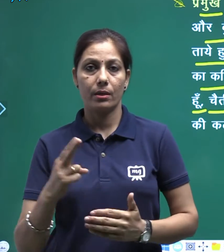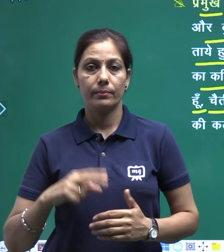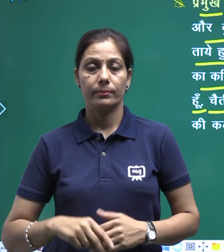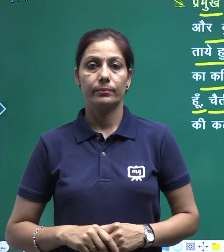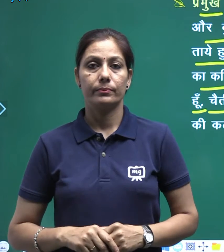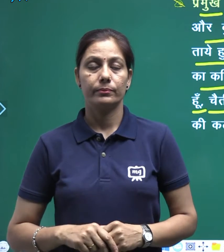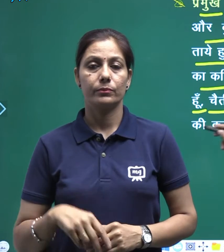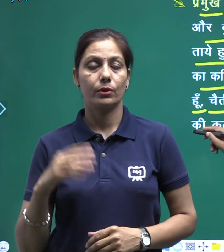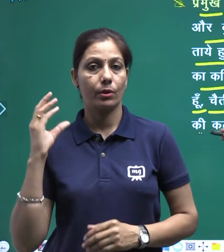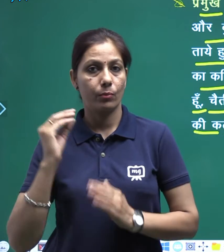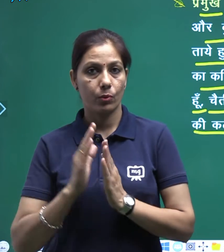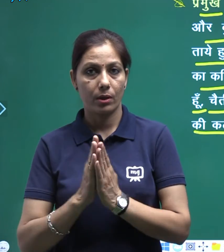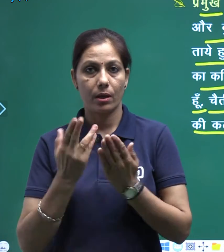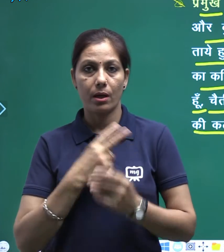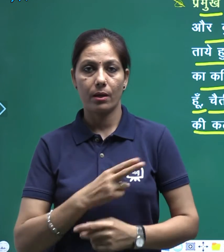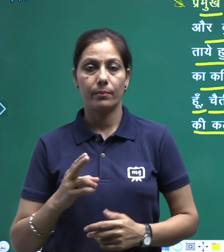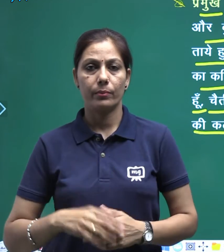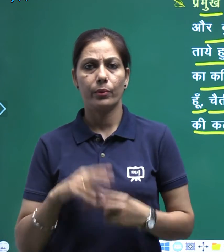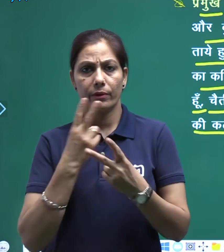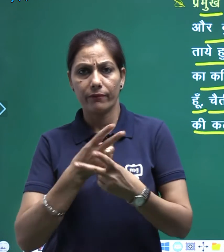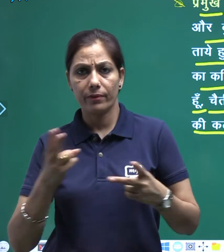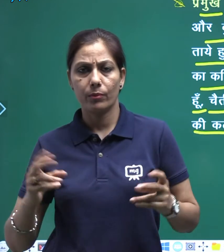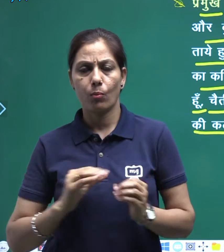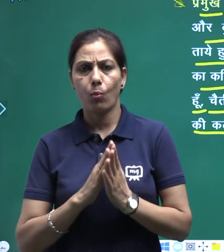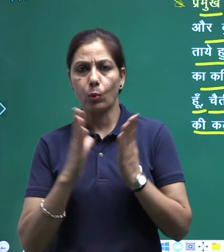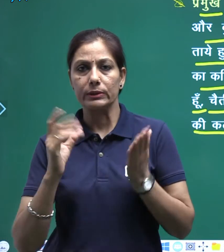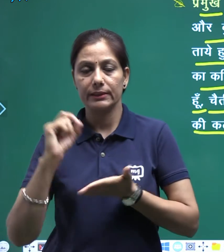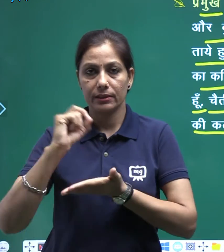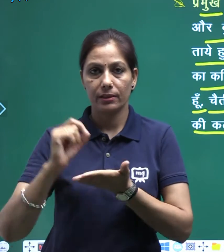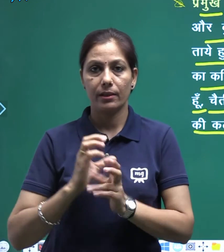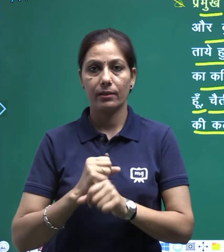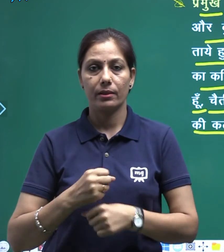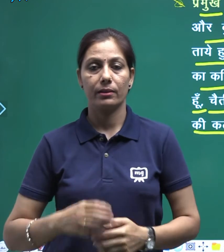घर, जीने की कला आदि।